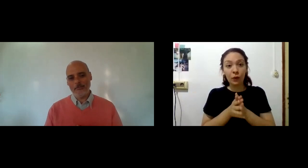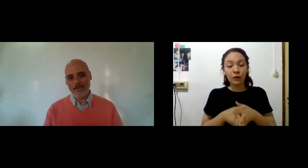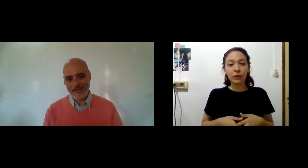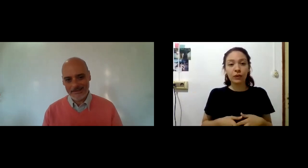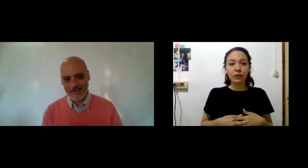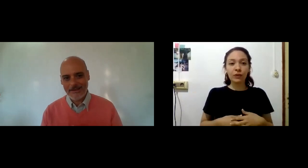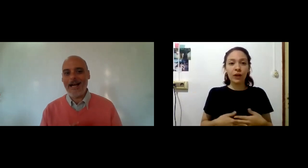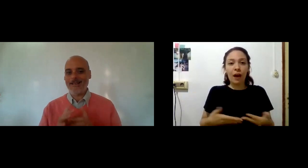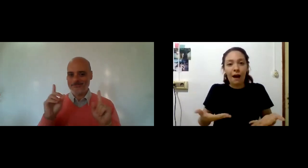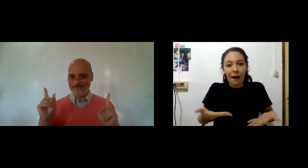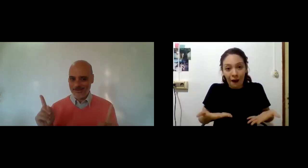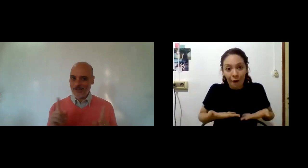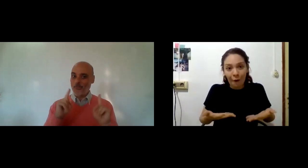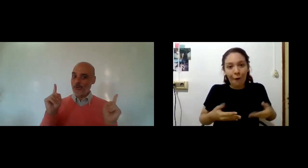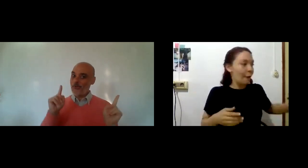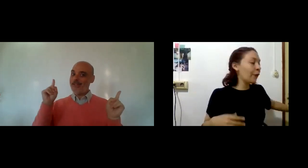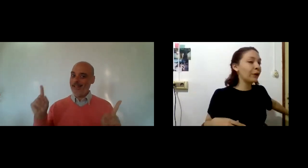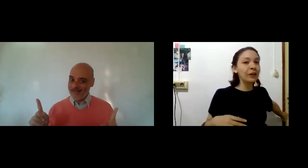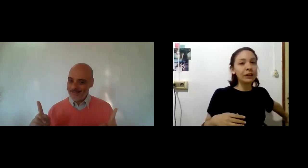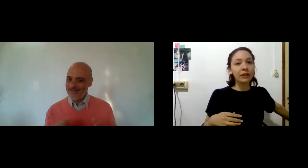actual, vigente. Y